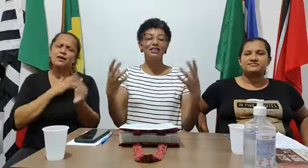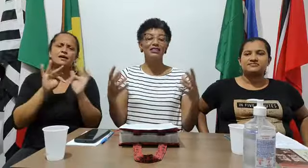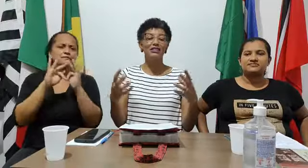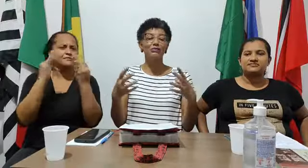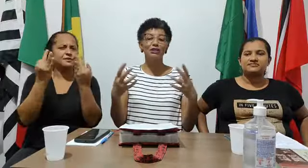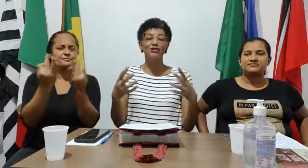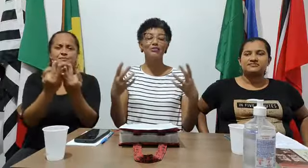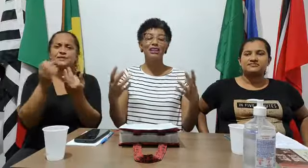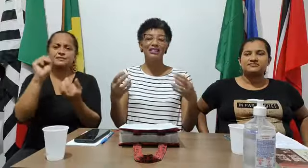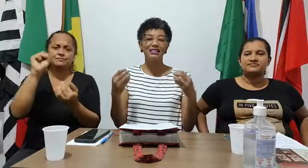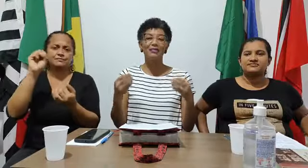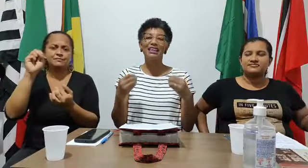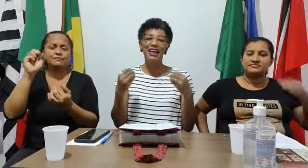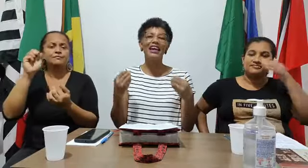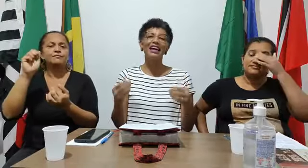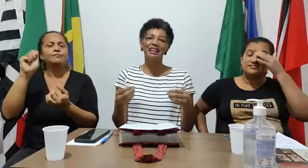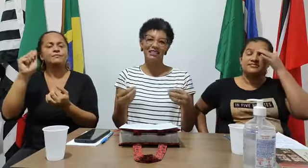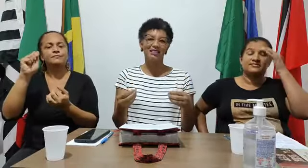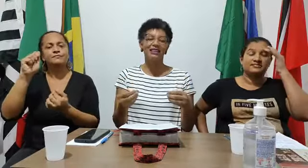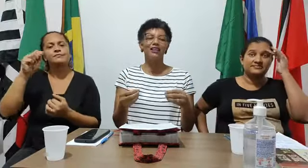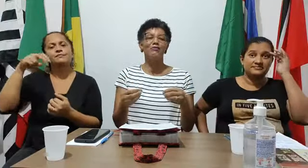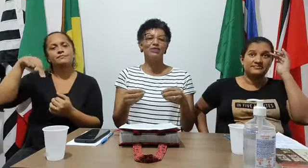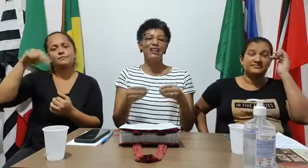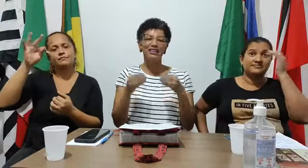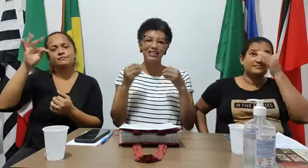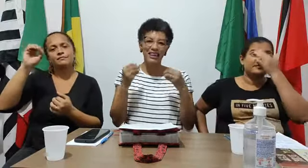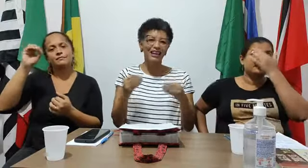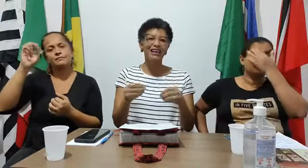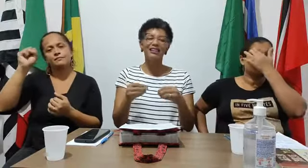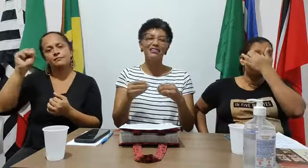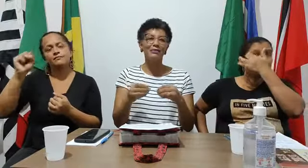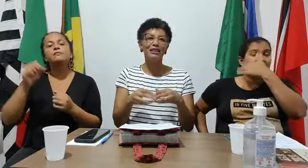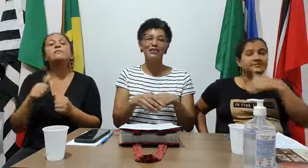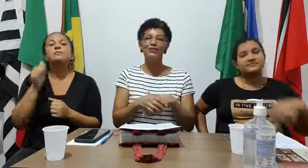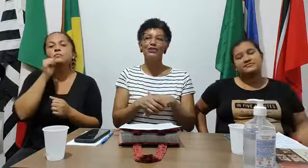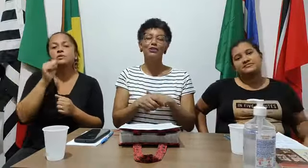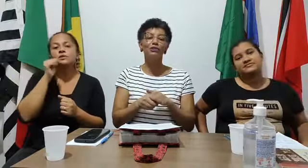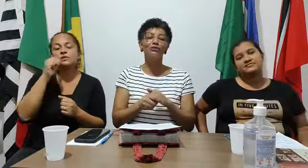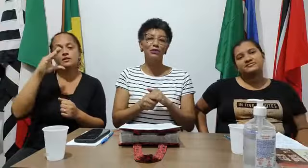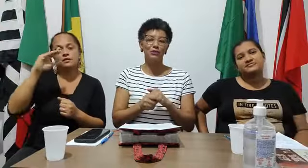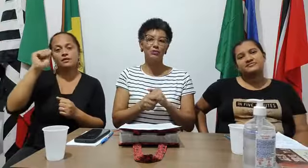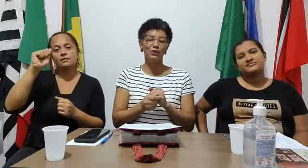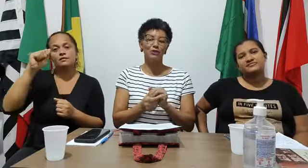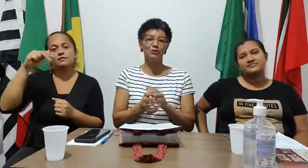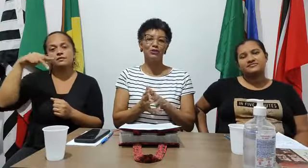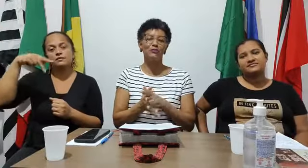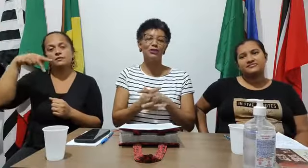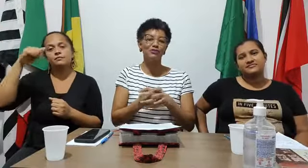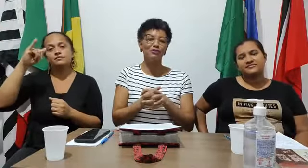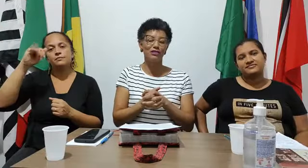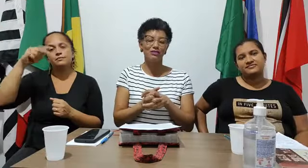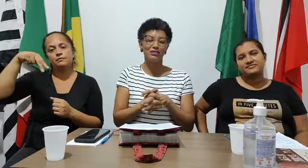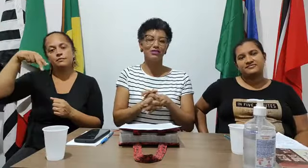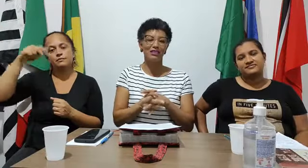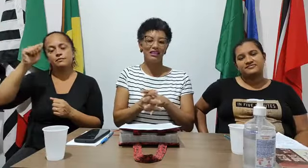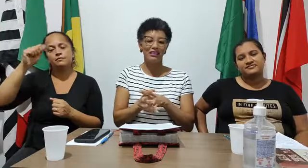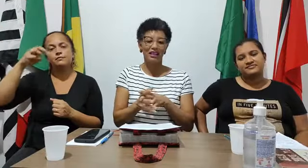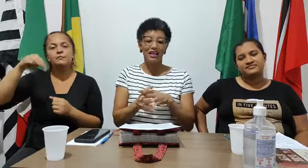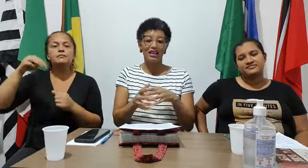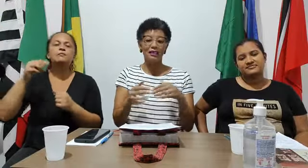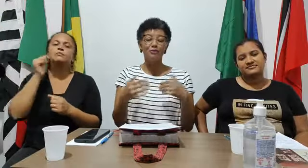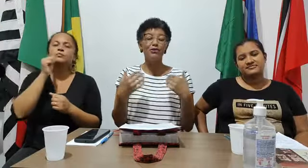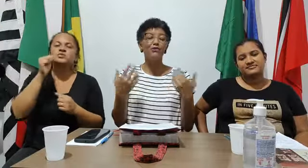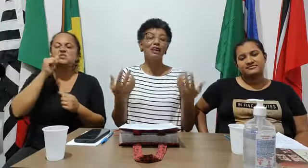eu cresci no meio de mulheres também guerreiras, mulheres guerreiras mesmo, e eu louvo a Deus por isso, porque eu aprendi muita coisa com